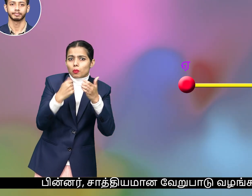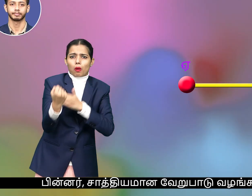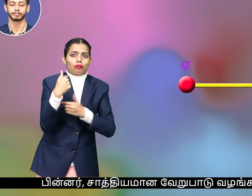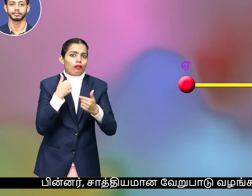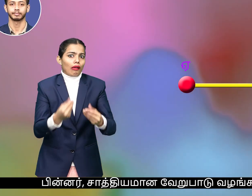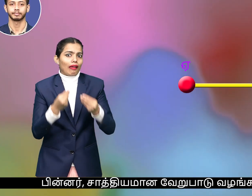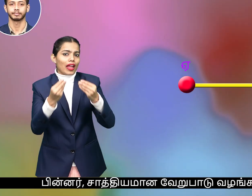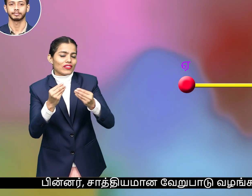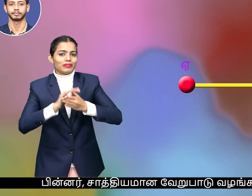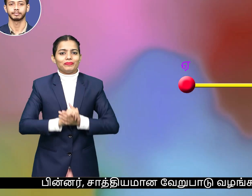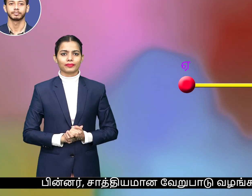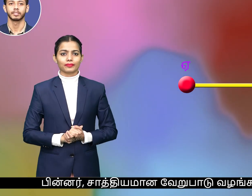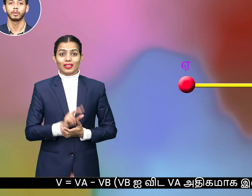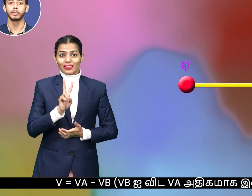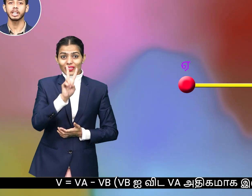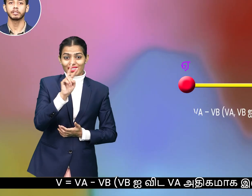பிரதிநிதித்துவப்படுத்தினால்